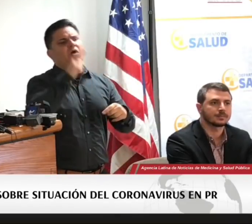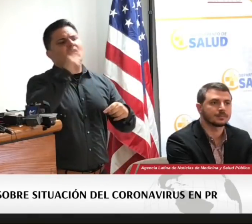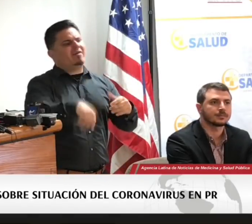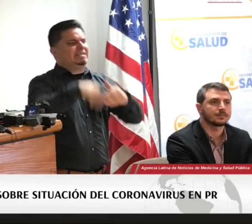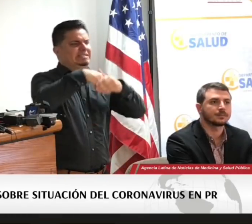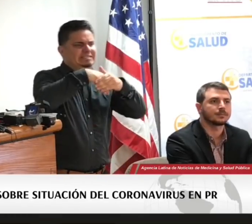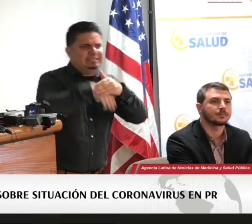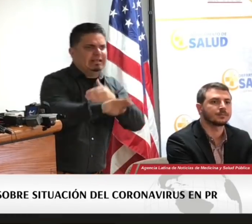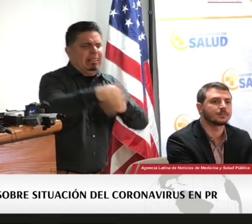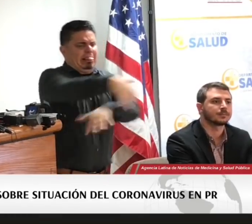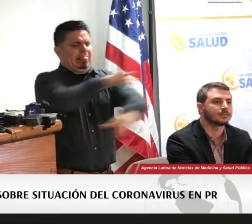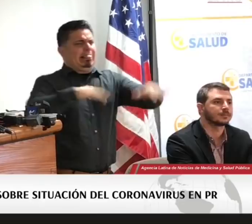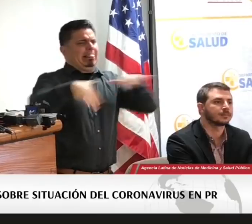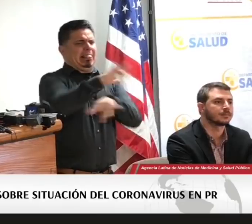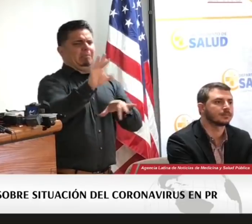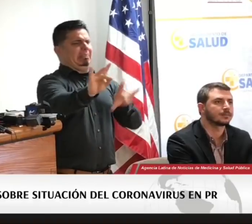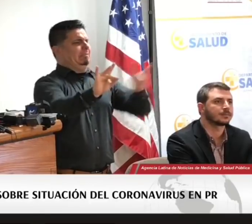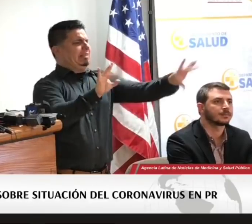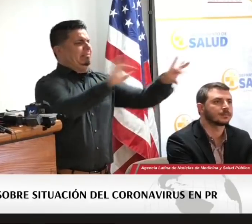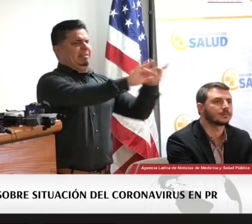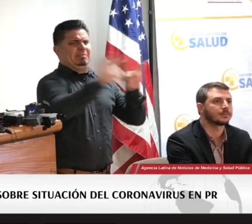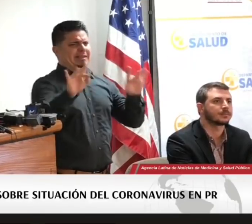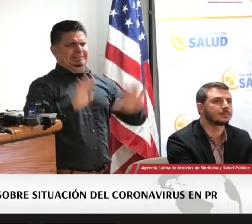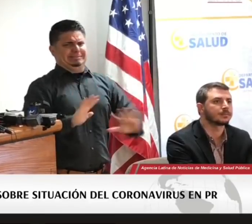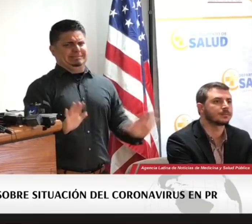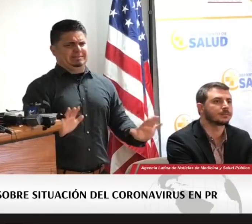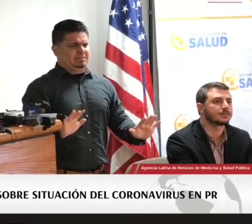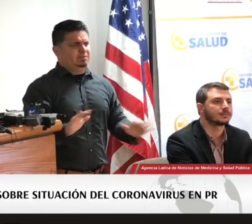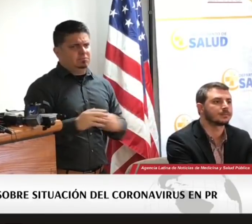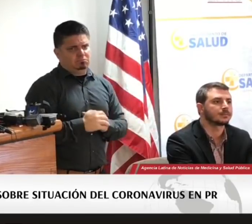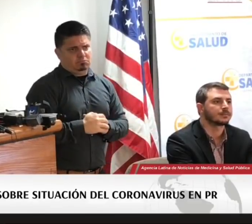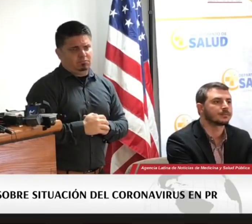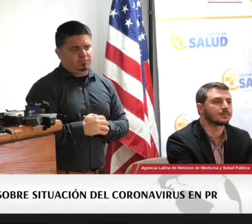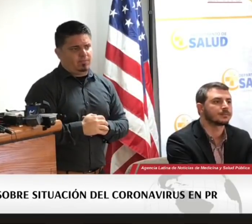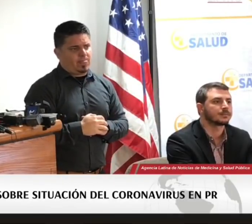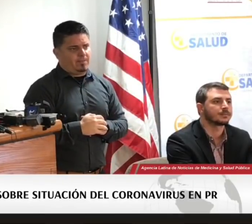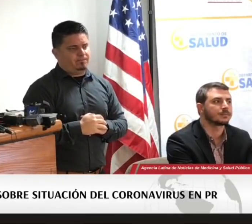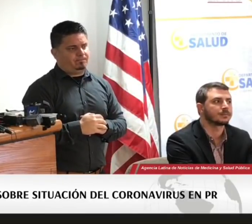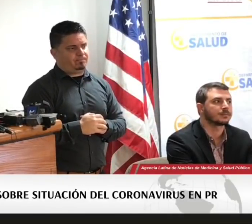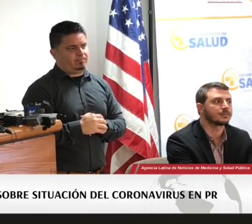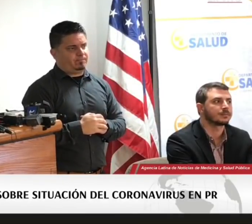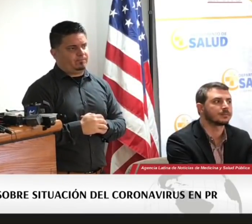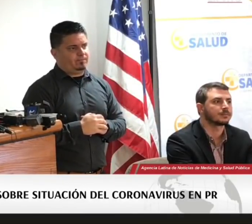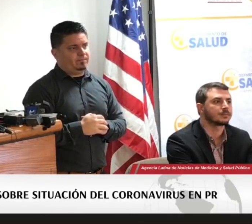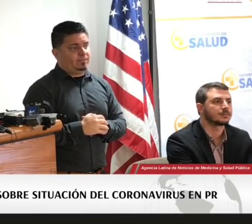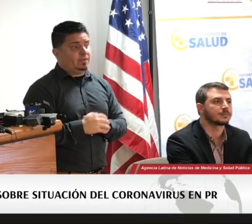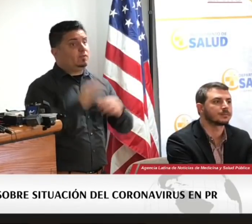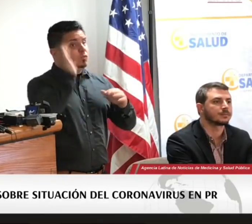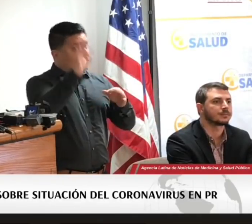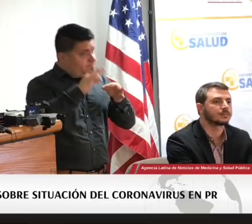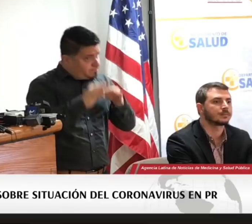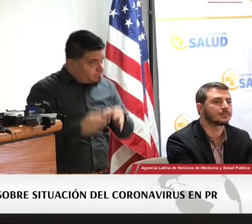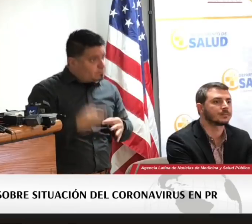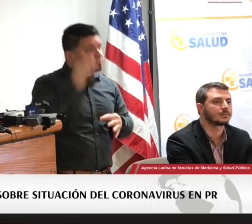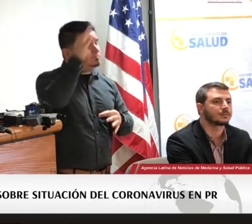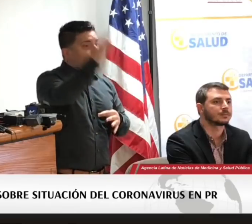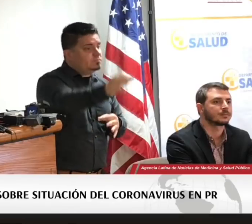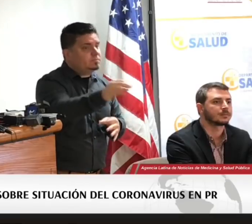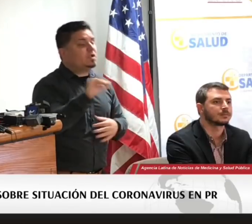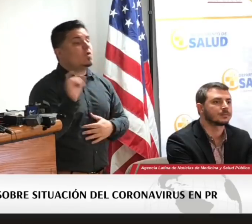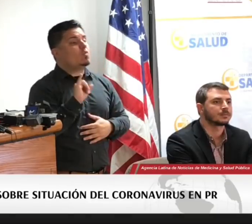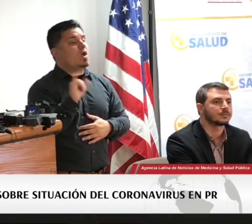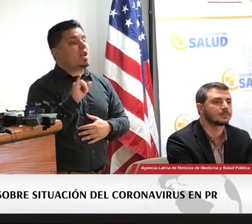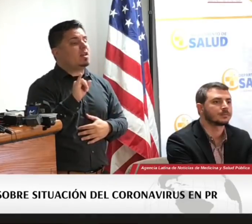muchas personas reunidas. Esto aplica, y lo de la extensión de los términos también aplica